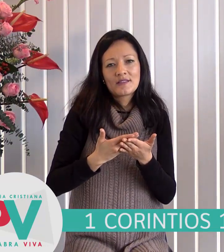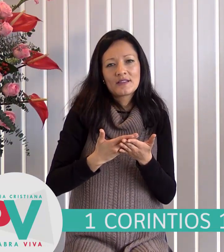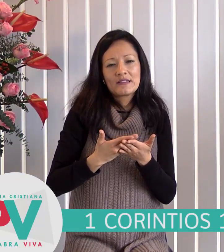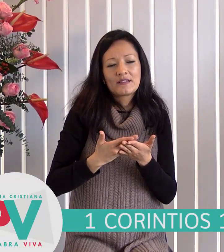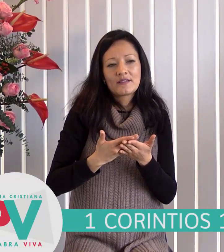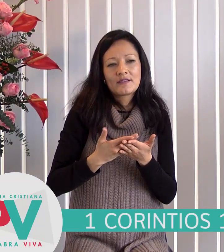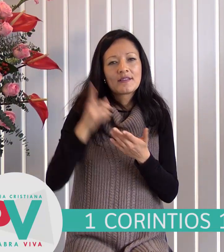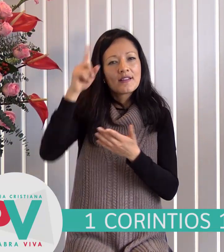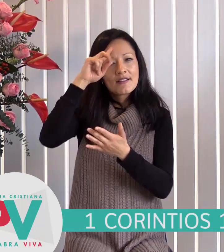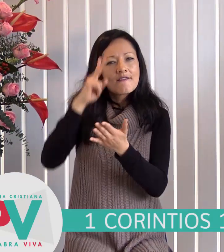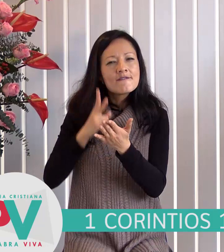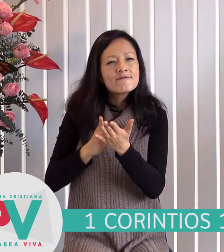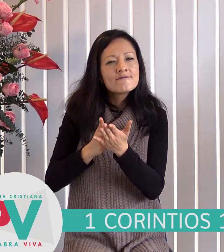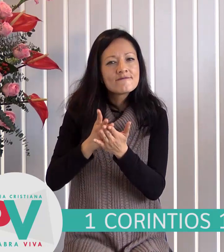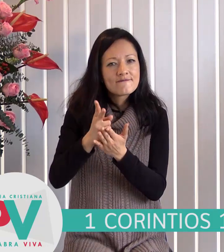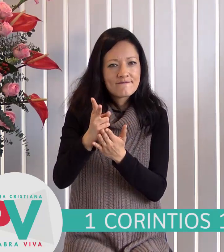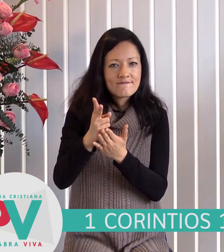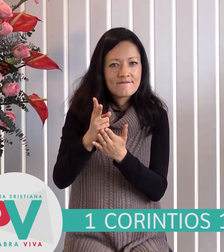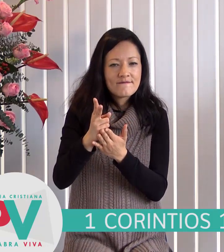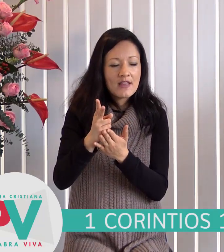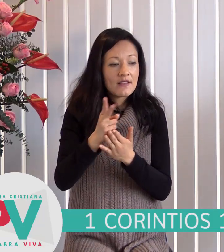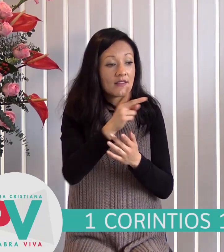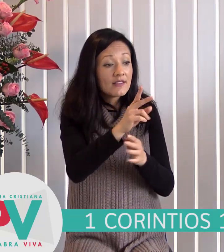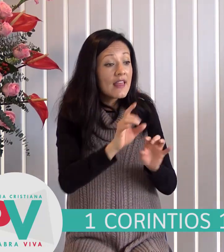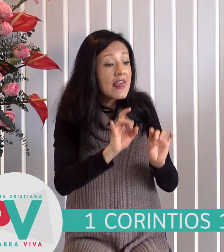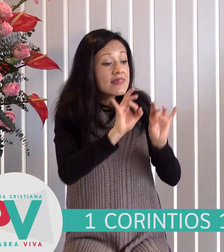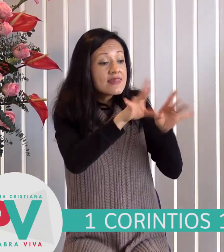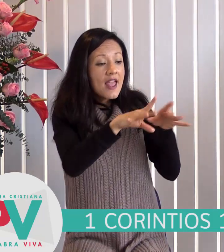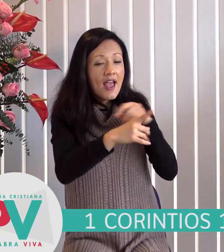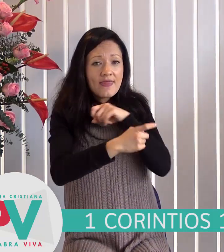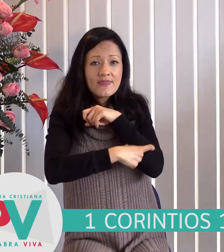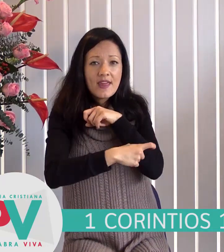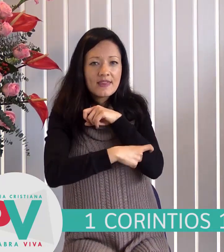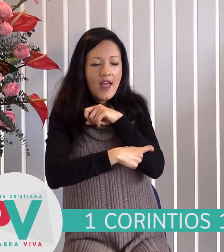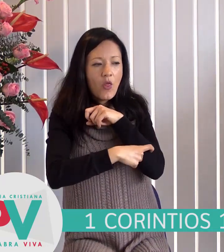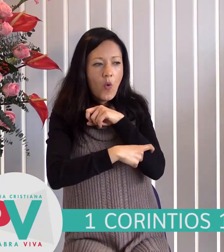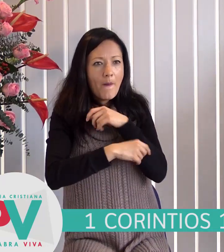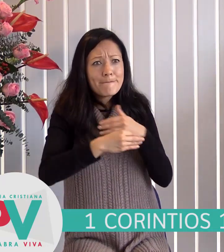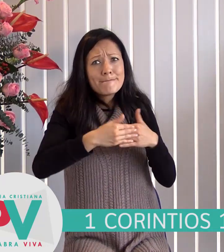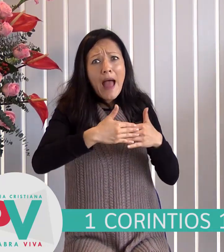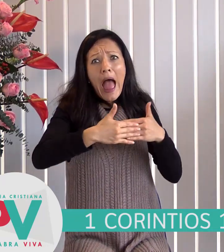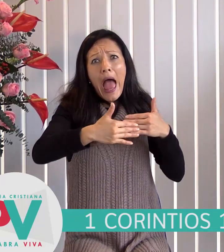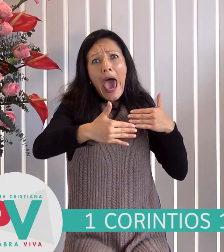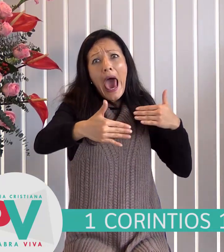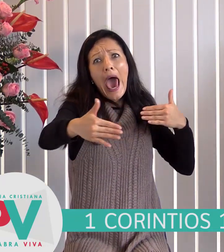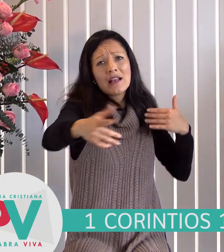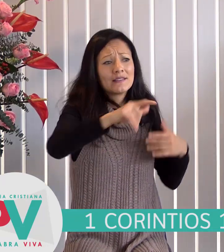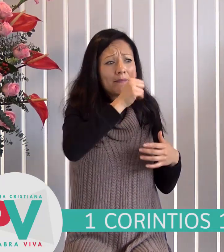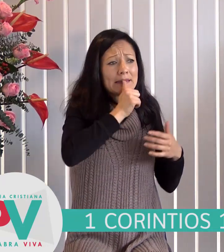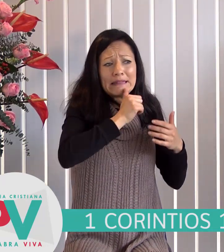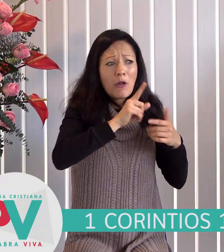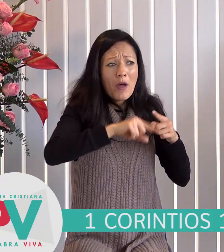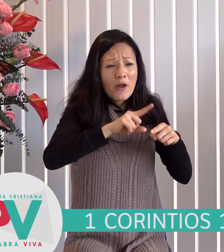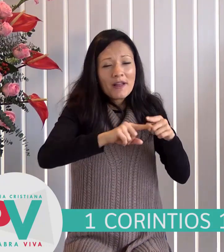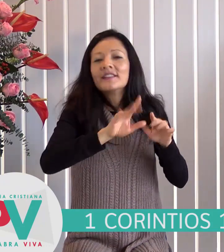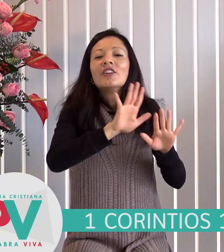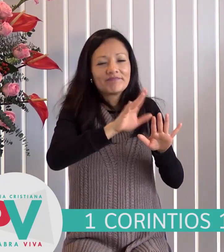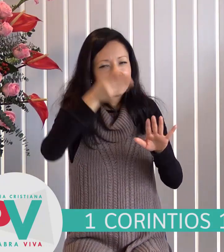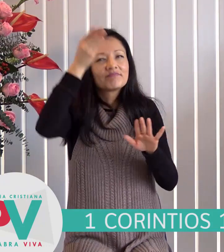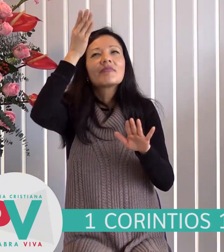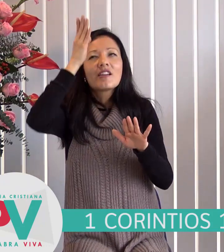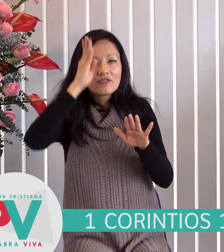Pero fiel es Dios, que no os dejará ser tentados más de lo que podáis resistir, sino que dará